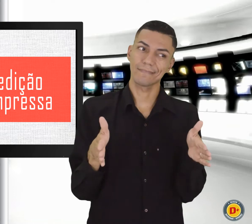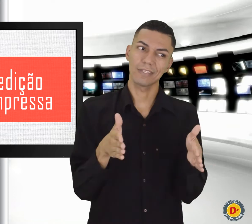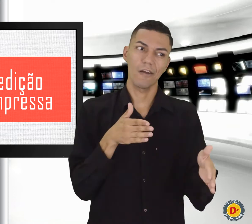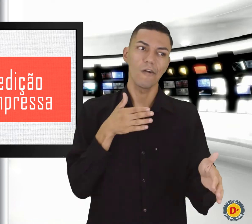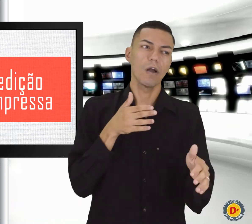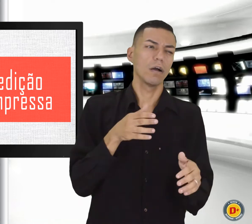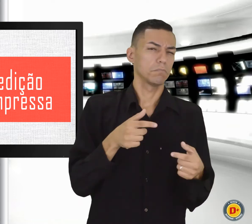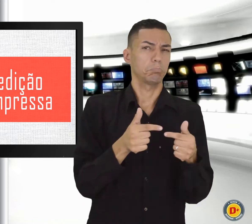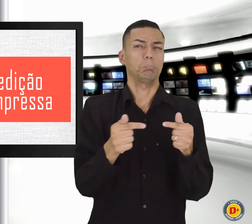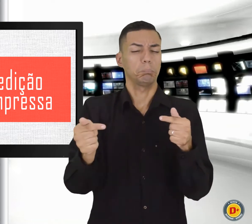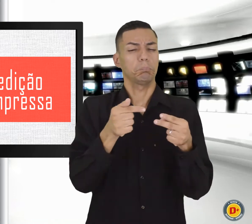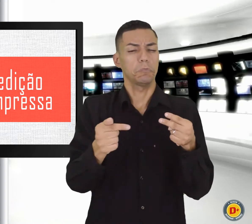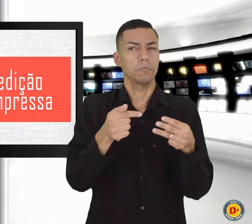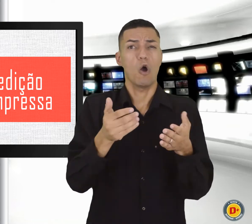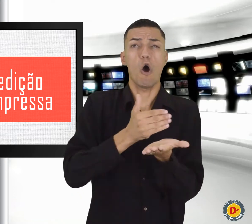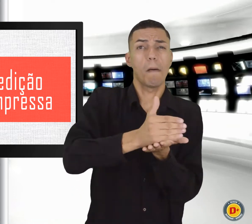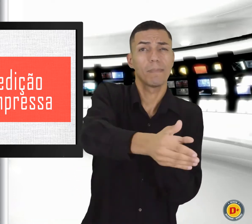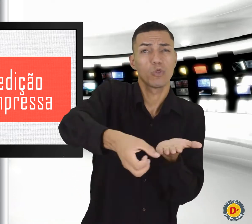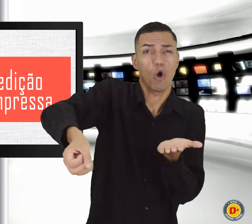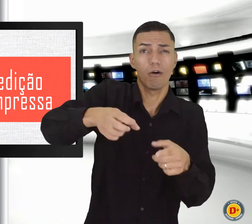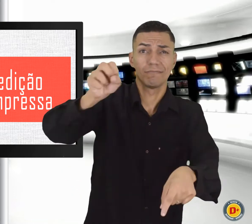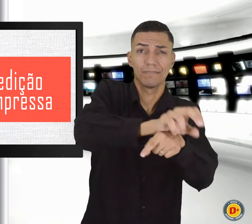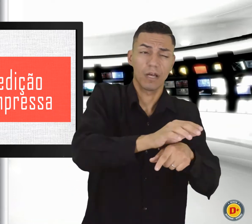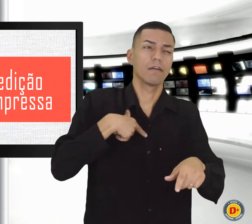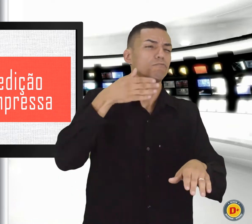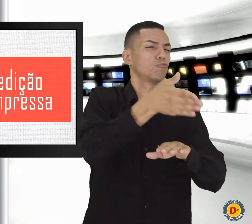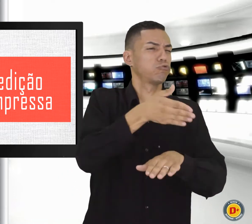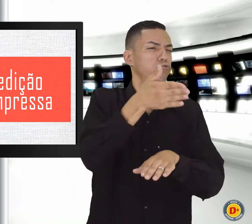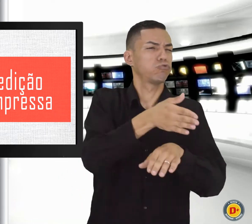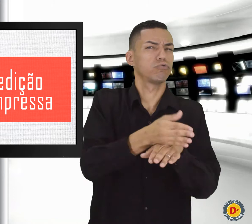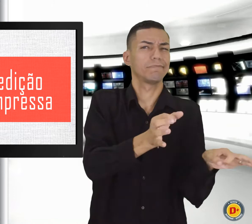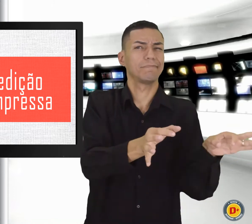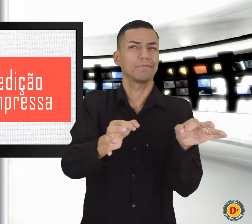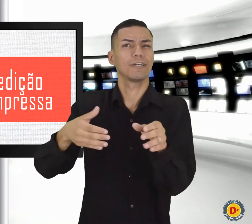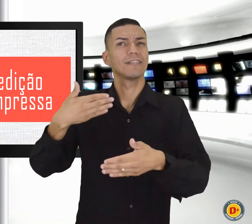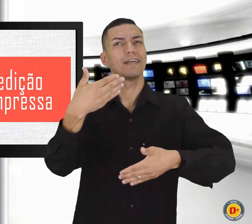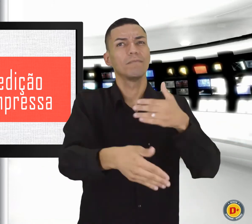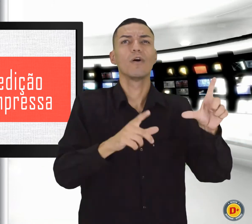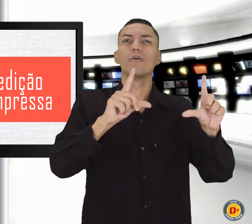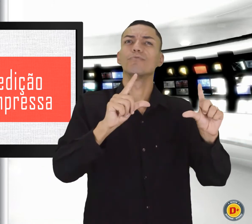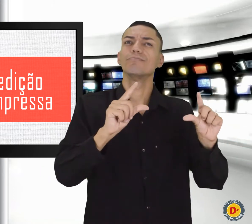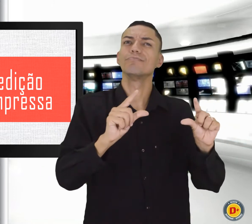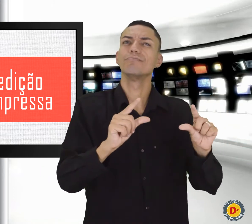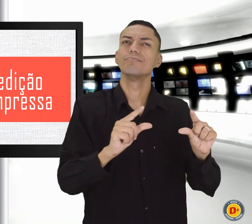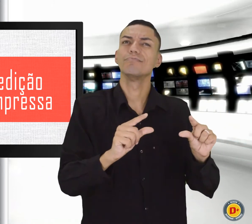contratação do cliente. O acompanhamento, tanto ao empregador quanto ao cliente, termina